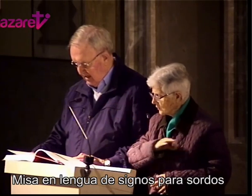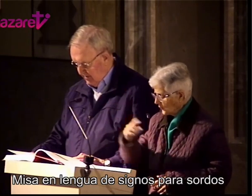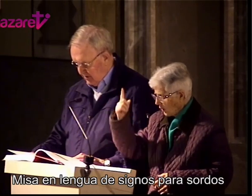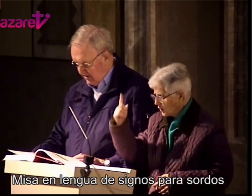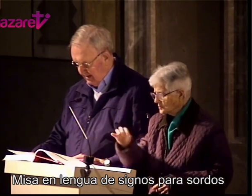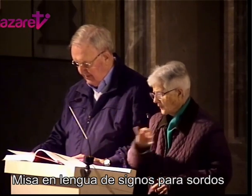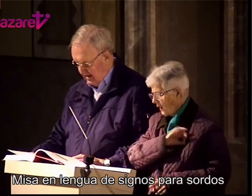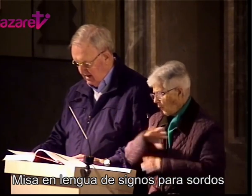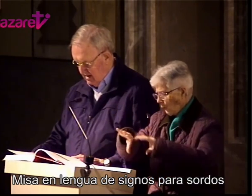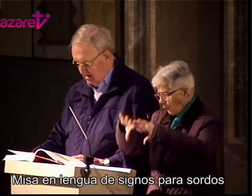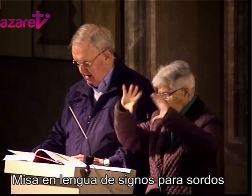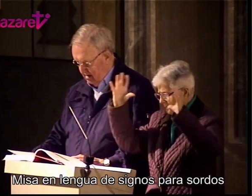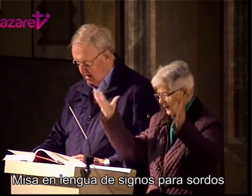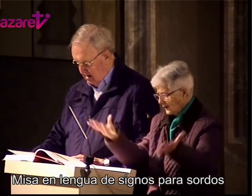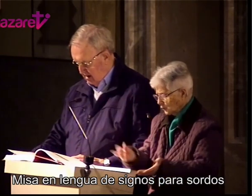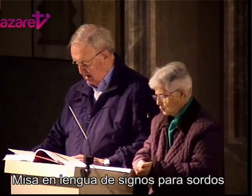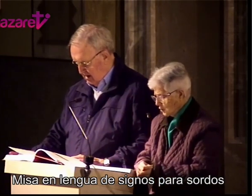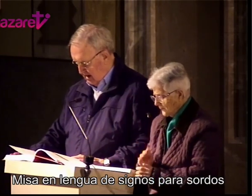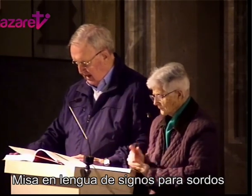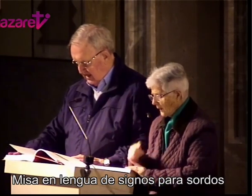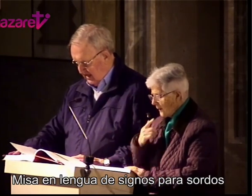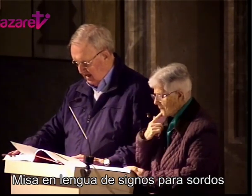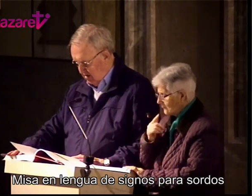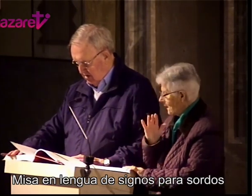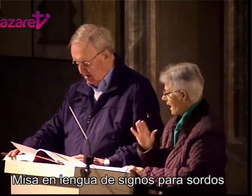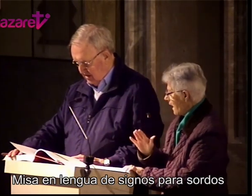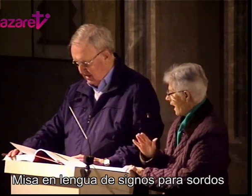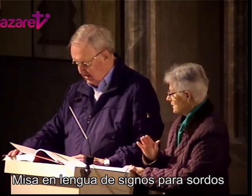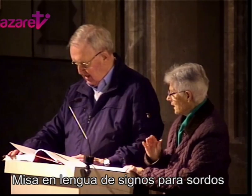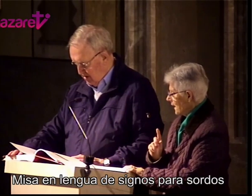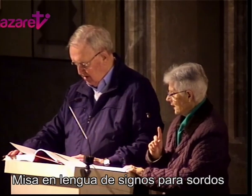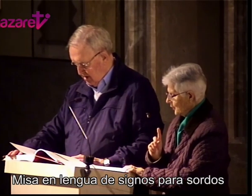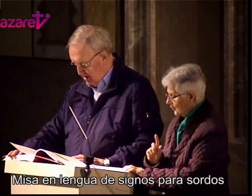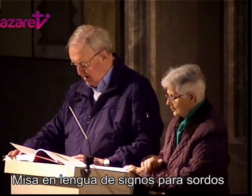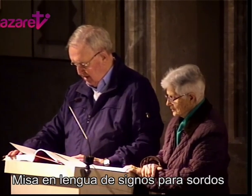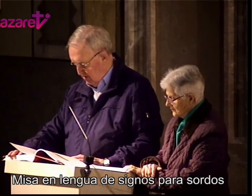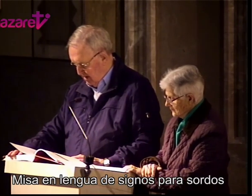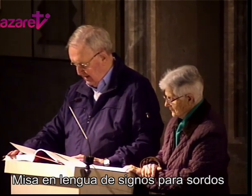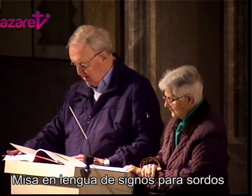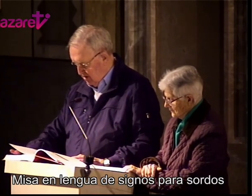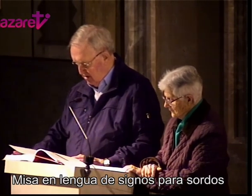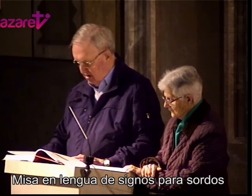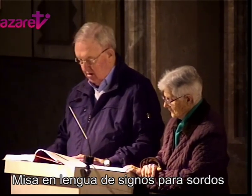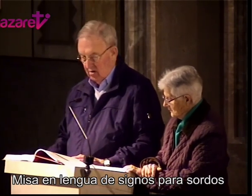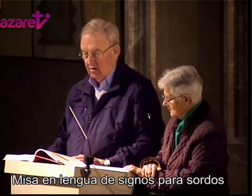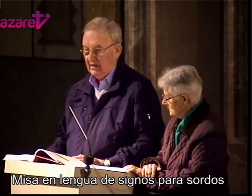por siempre. El celo del Señor del universo lo